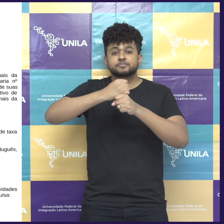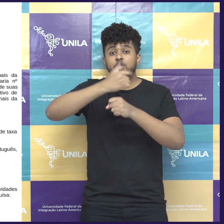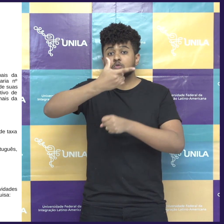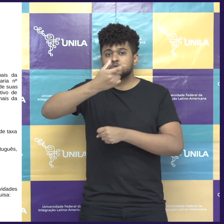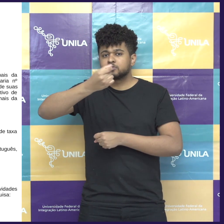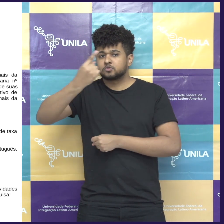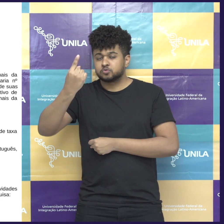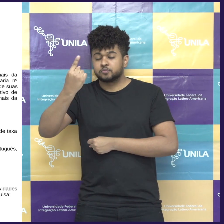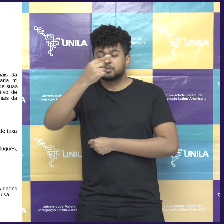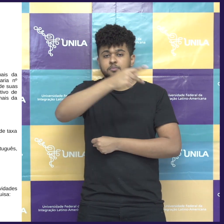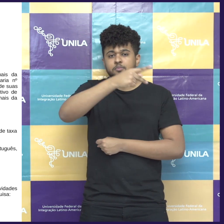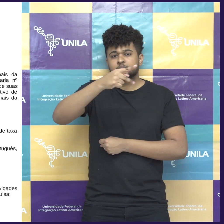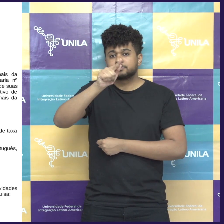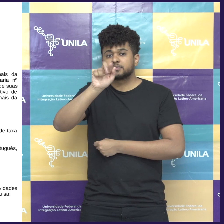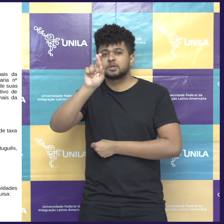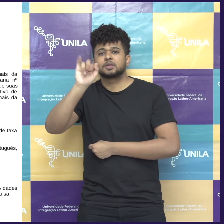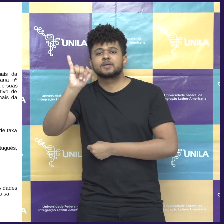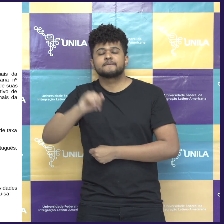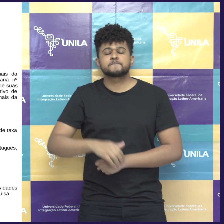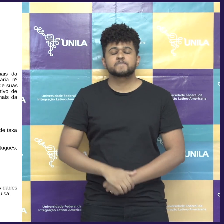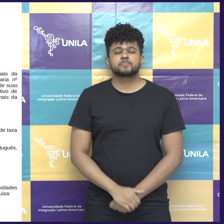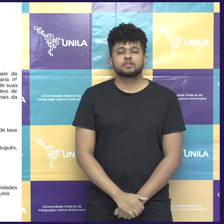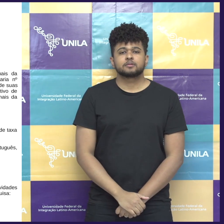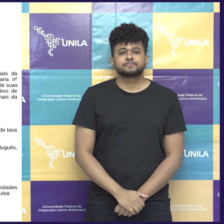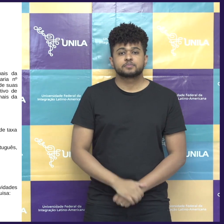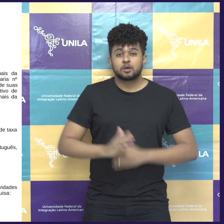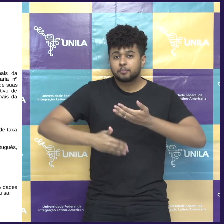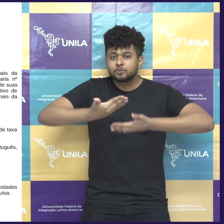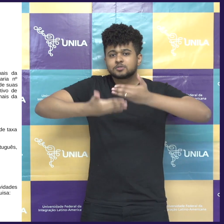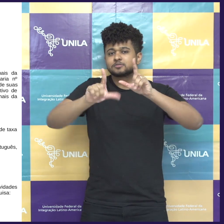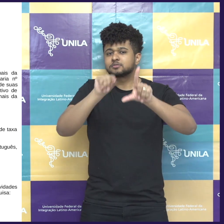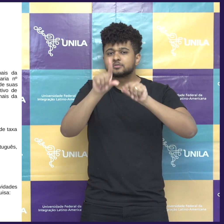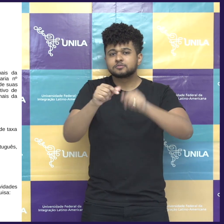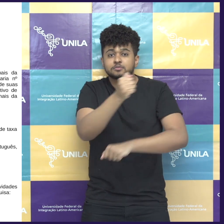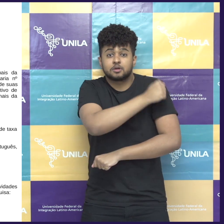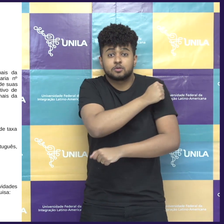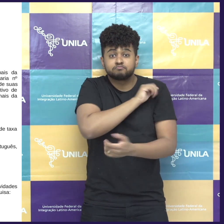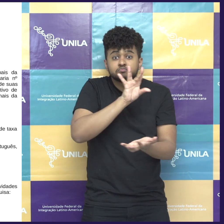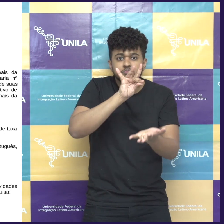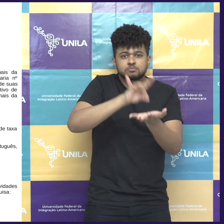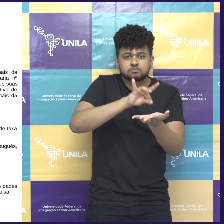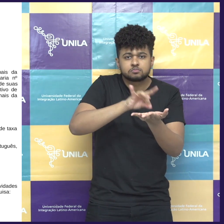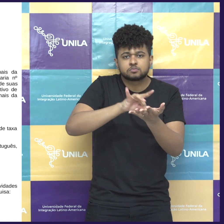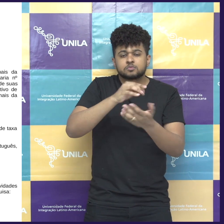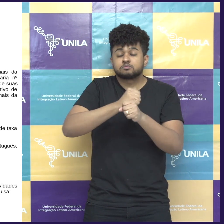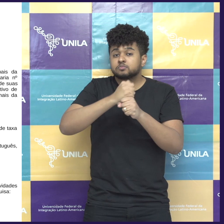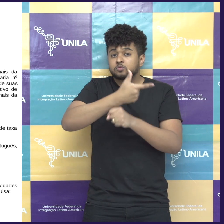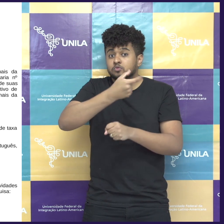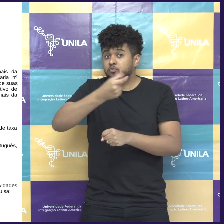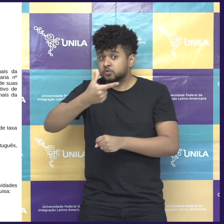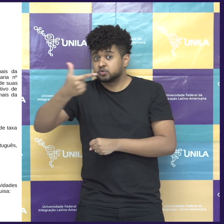02/2021 PPG-RI. Processo seletivo para discentes regulares